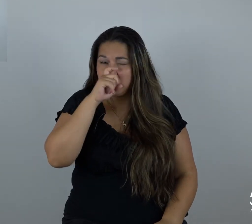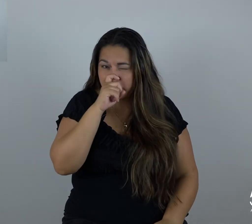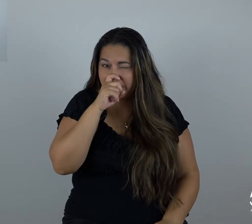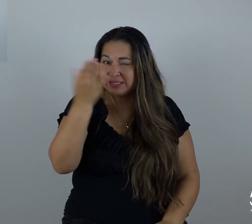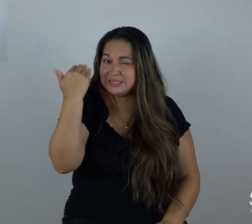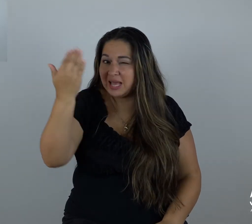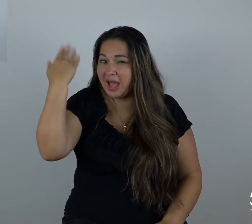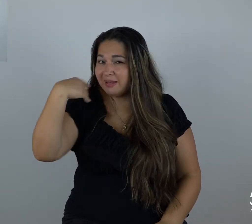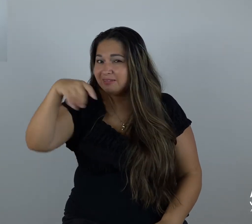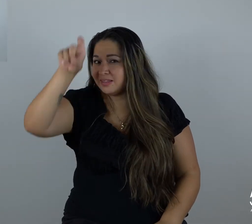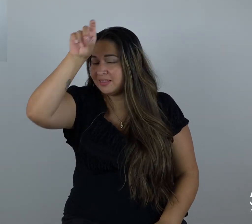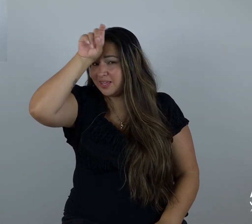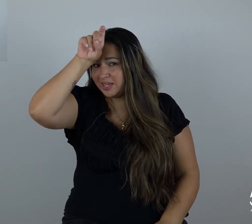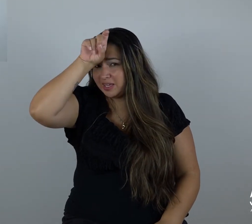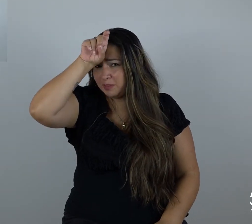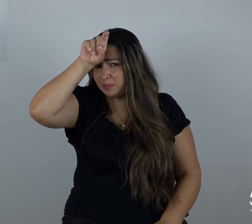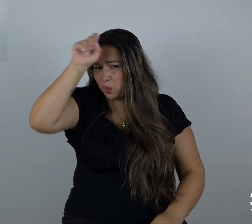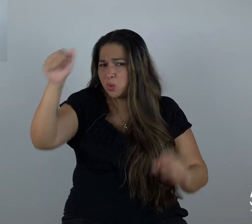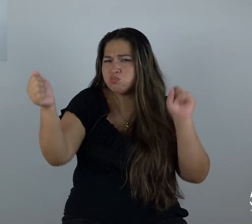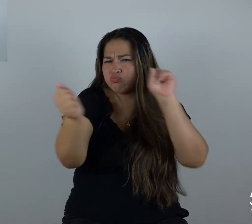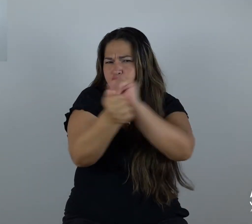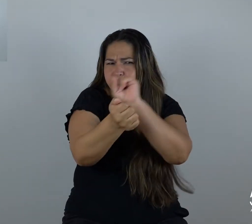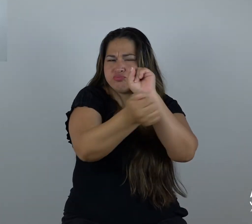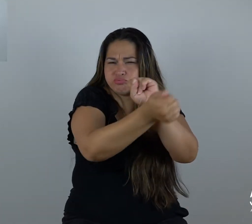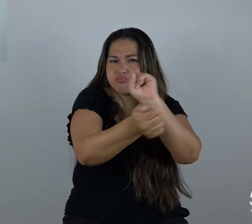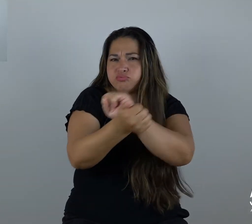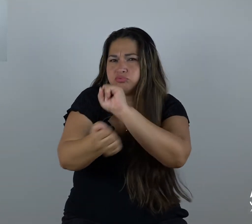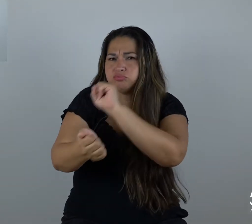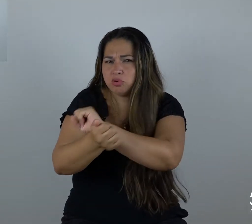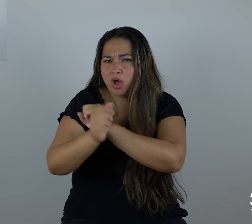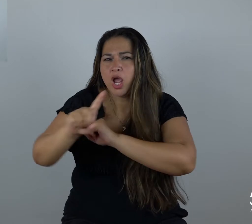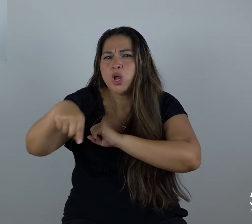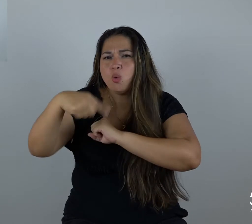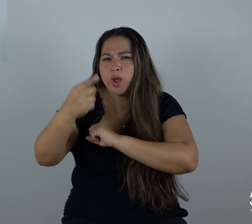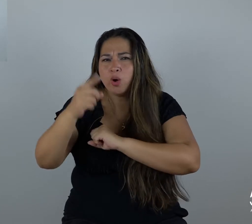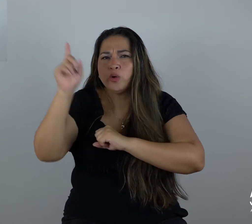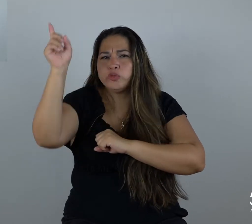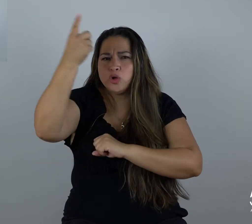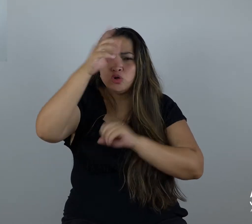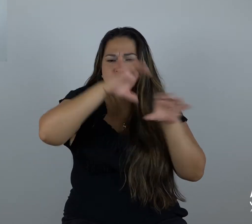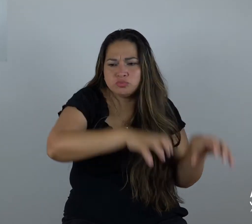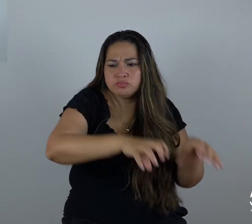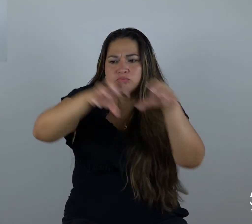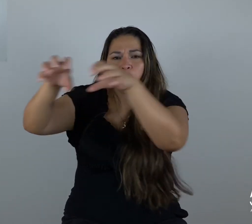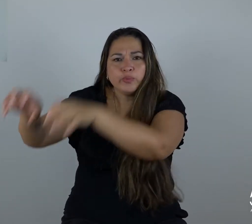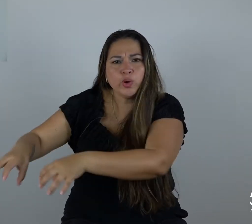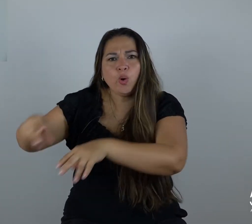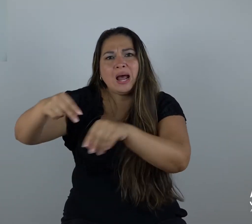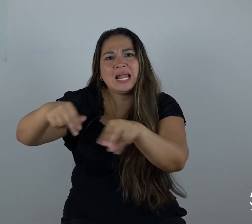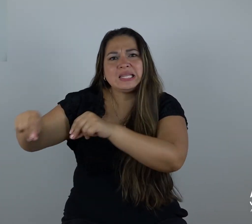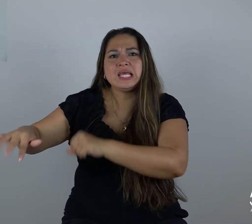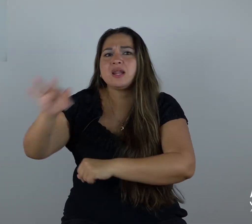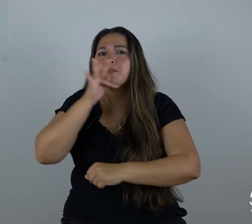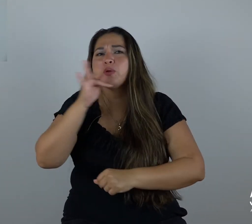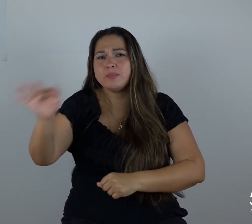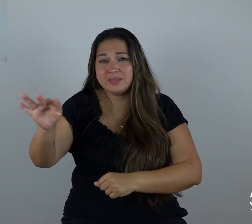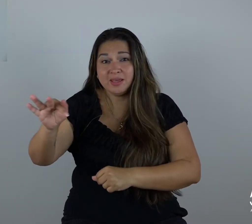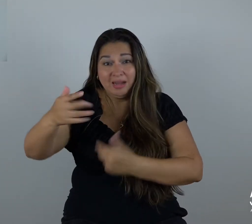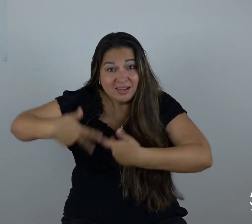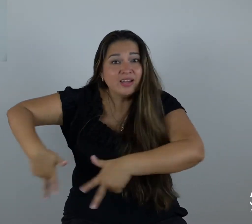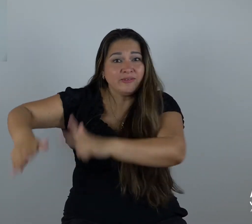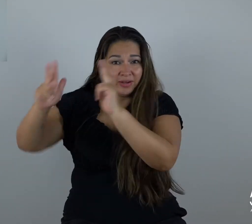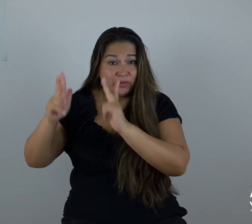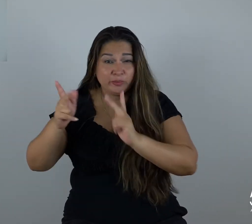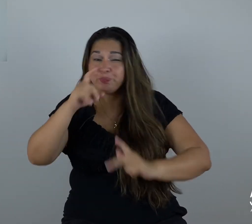mano poderosa, les sacó de Egipto, de la esclavitud, y les llevó a la tierra prometida. Cuando hablamos de la